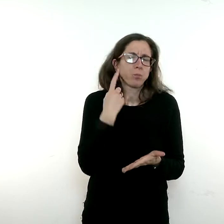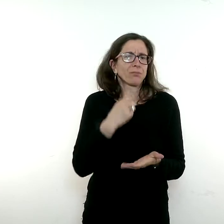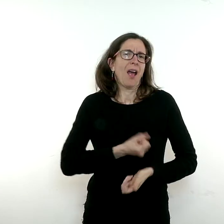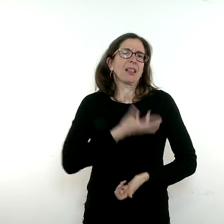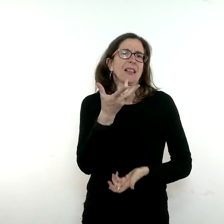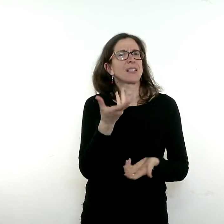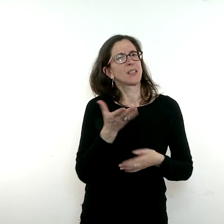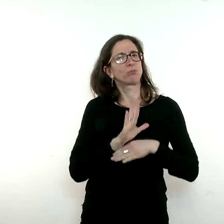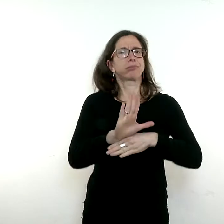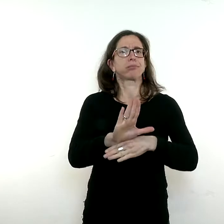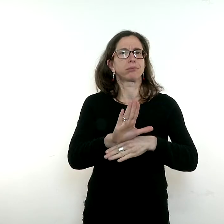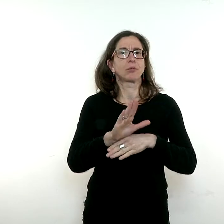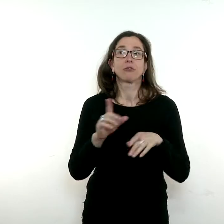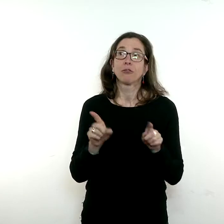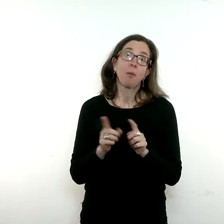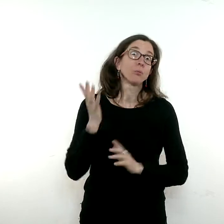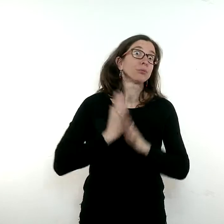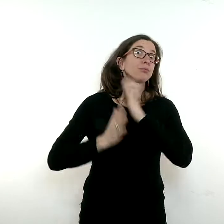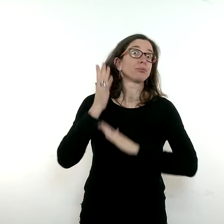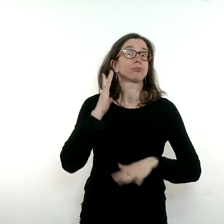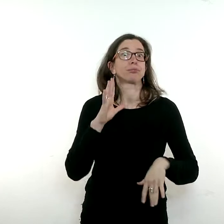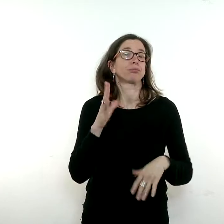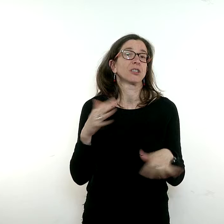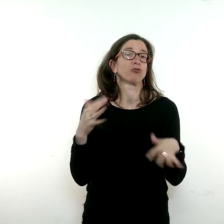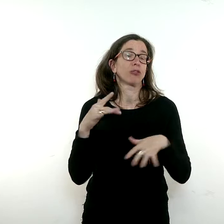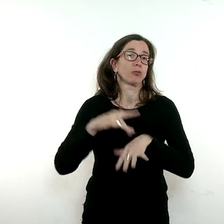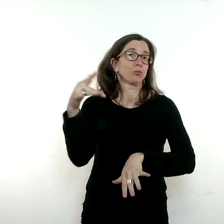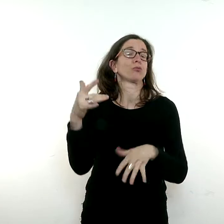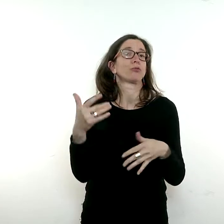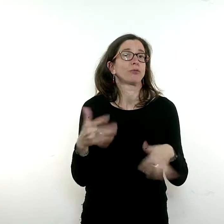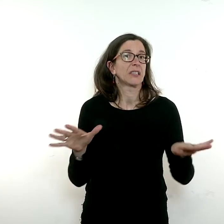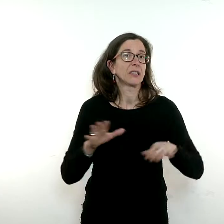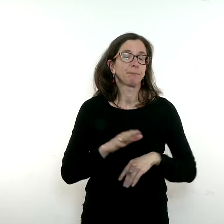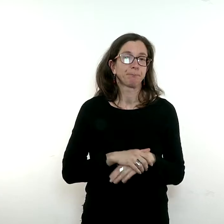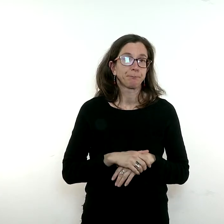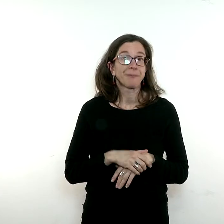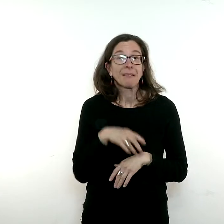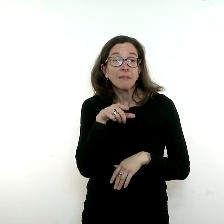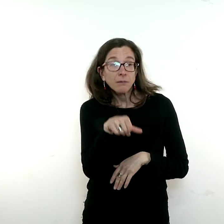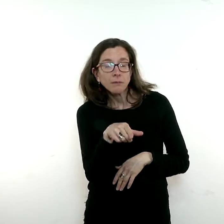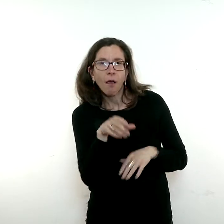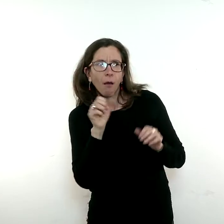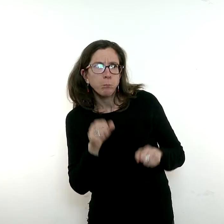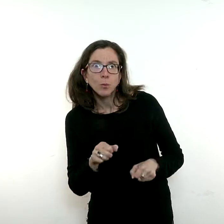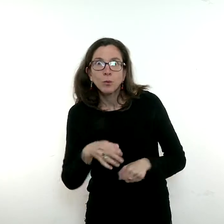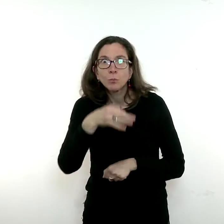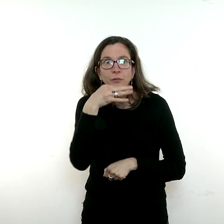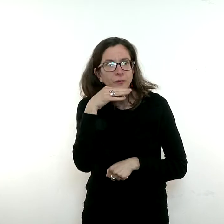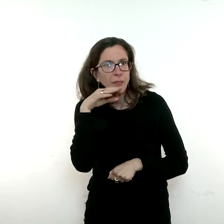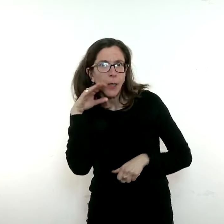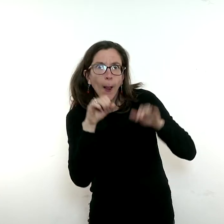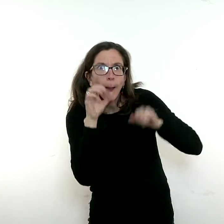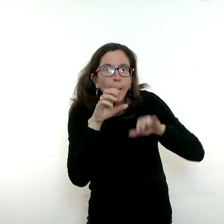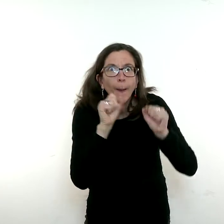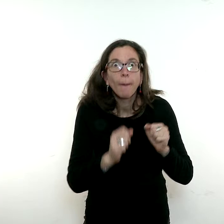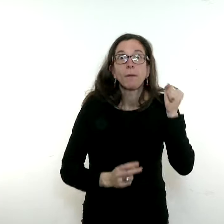Ça sera l'occasion de déceler des talents dans cette ville, mais aussi de citer quelque part